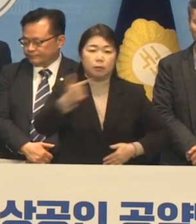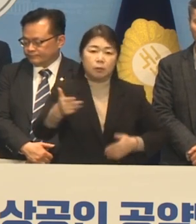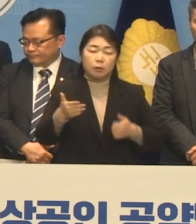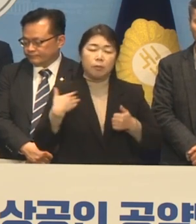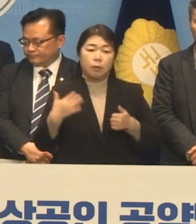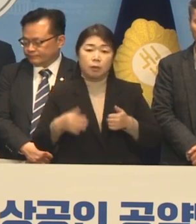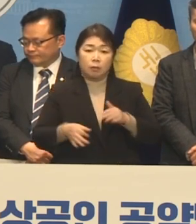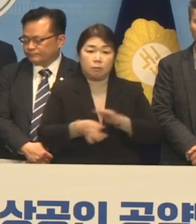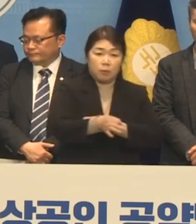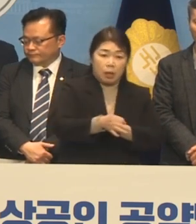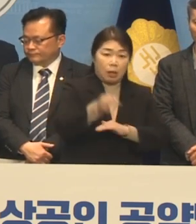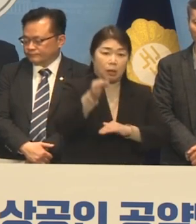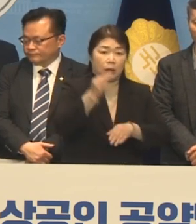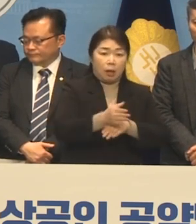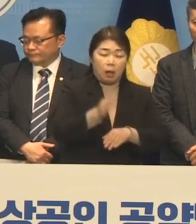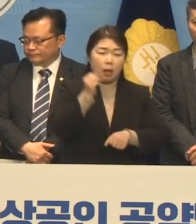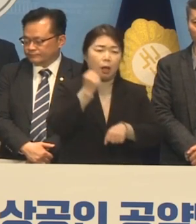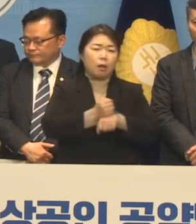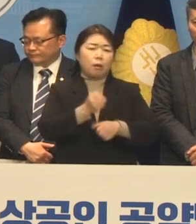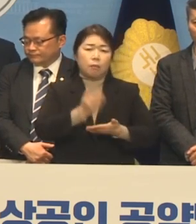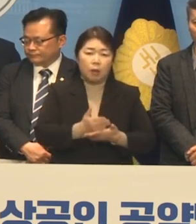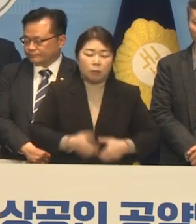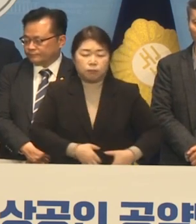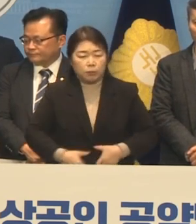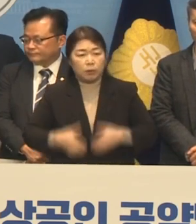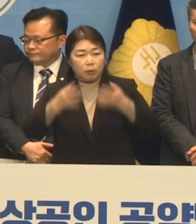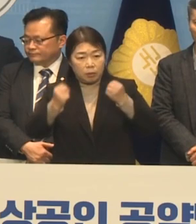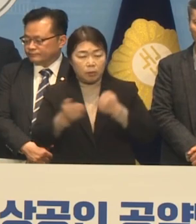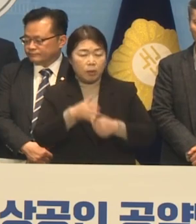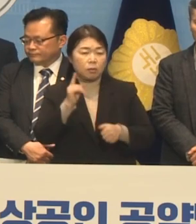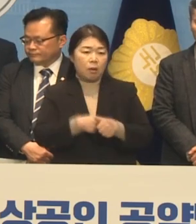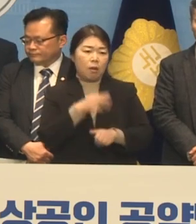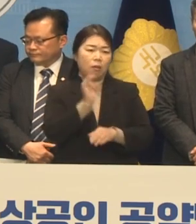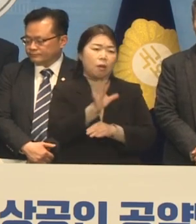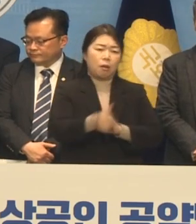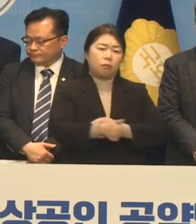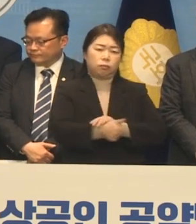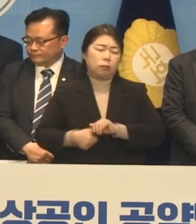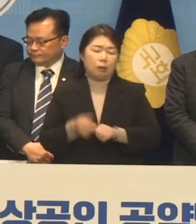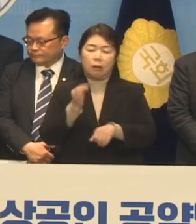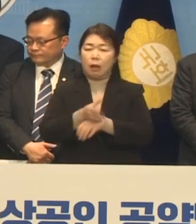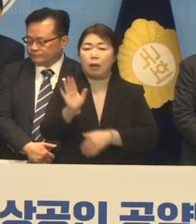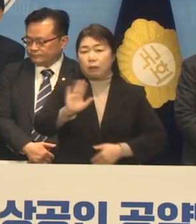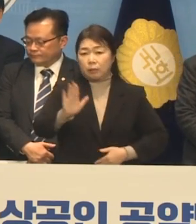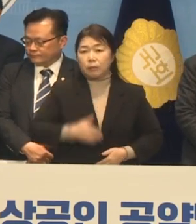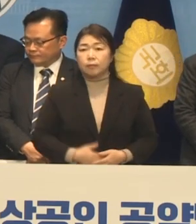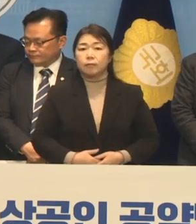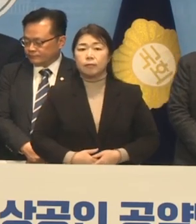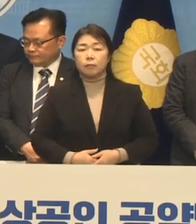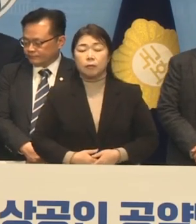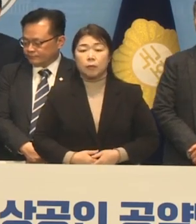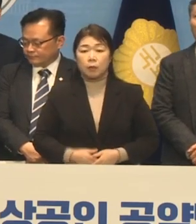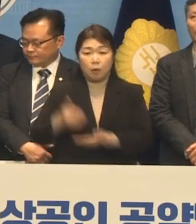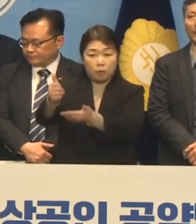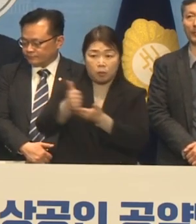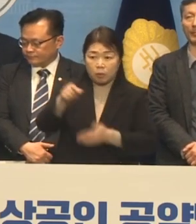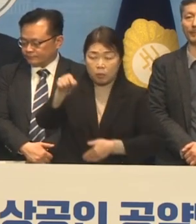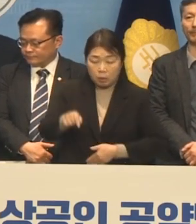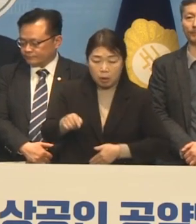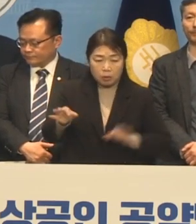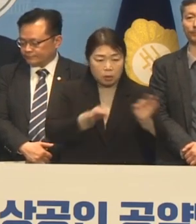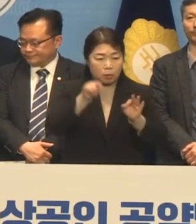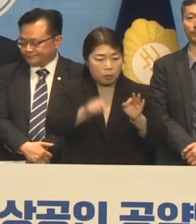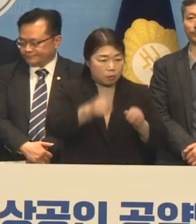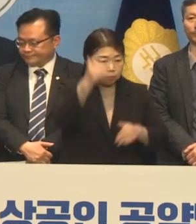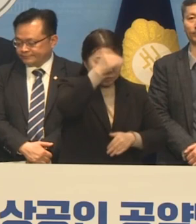진짜 말도 할 수 없을 정도로 위축돼 있었습니다. 고객들이 시장에 와서